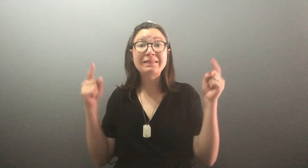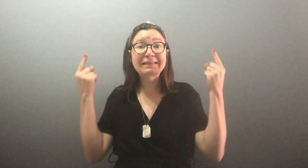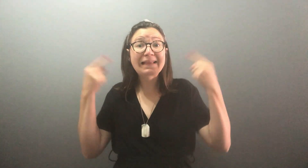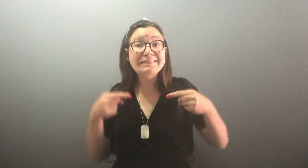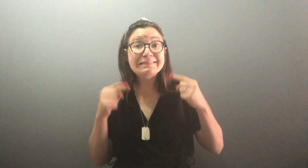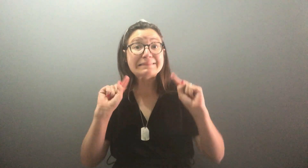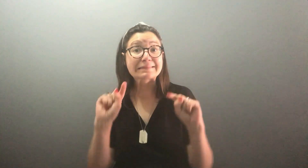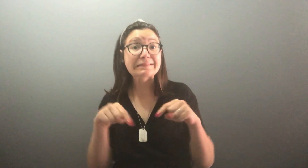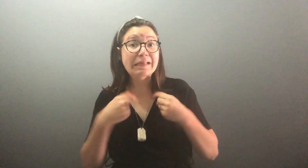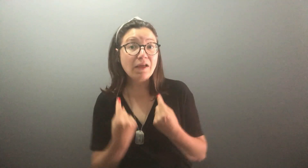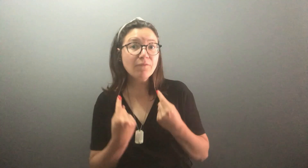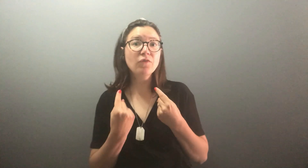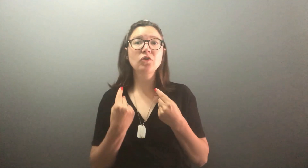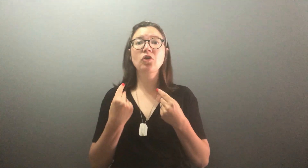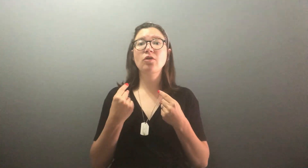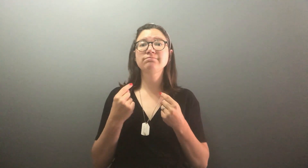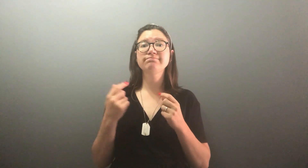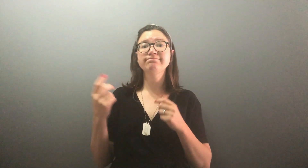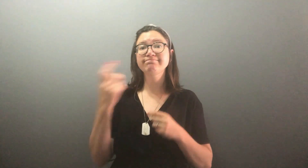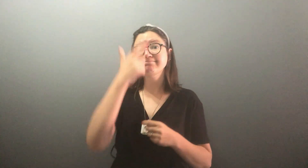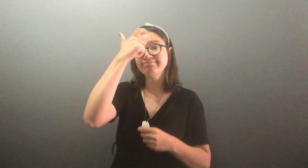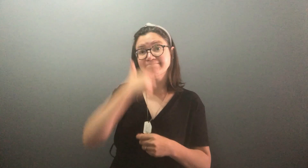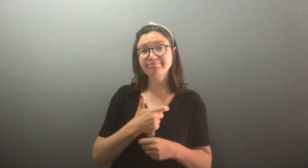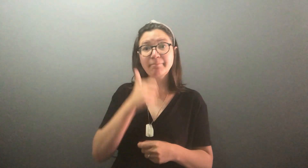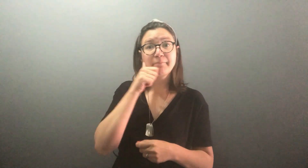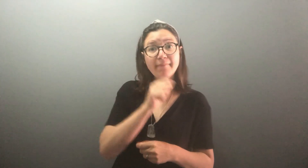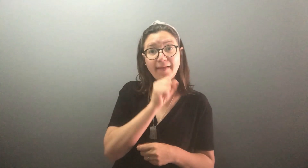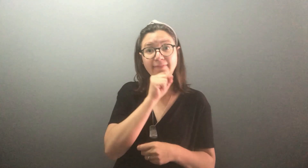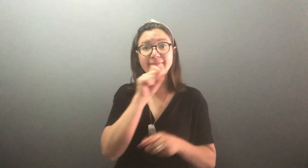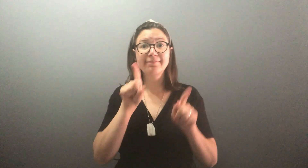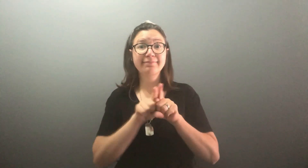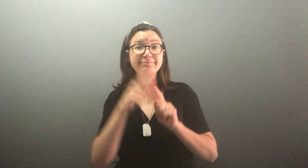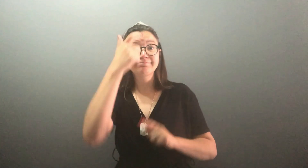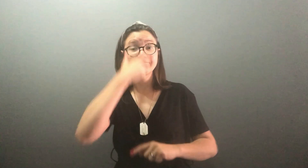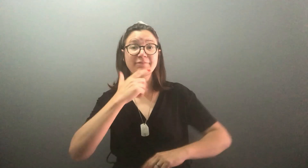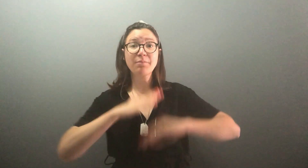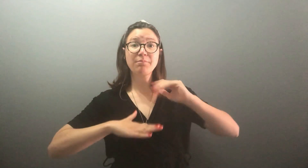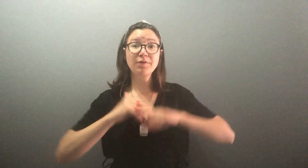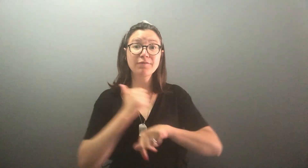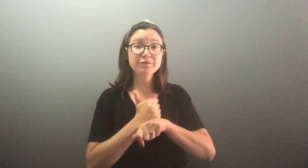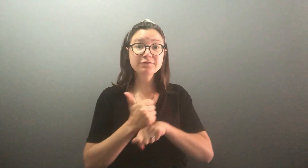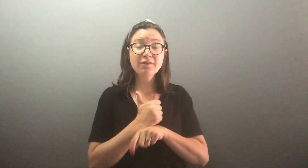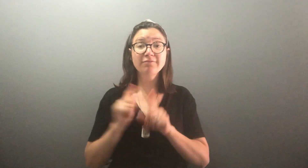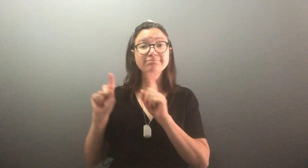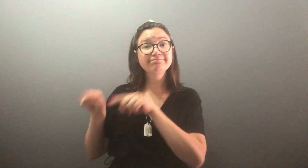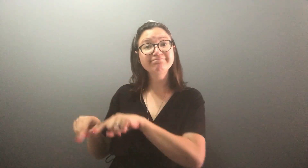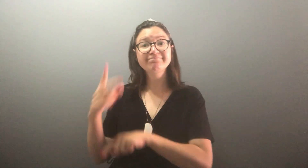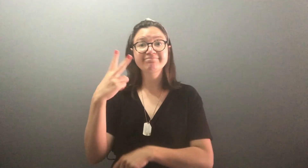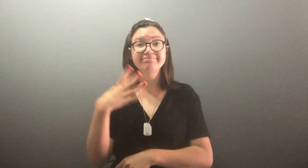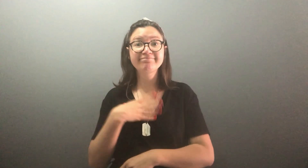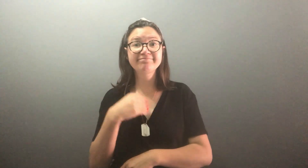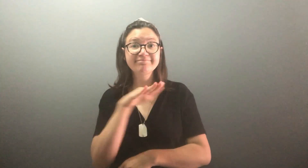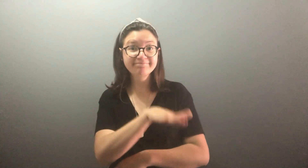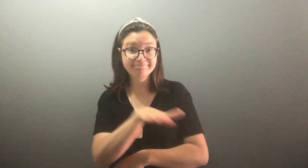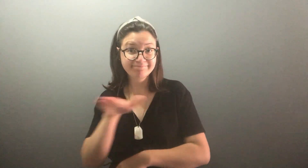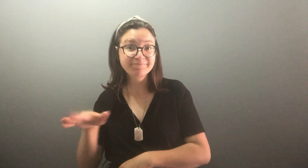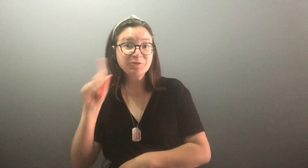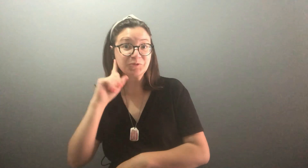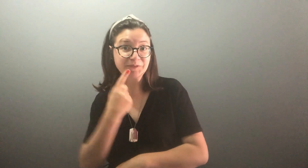O meu maior desafio é conciliar o fato de eu ser mãe e também profissional com 2 crianças